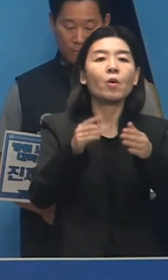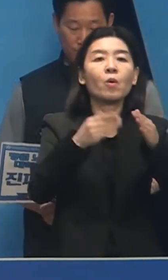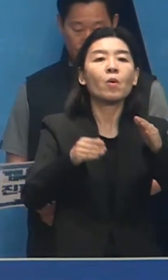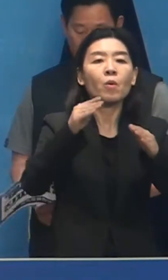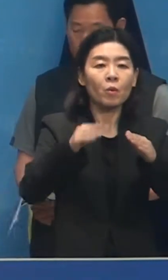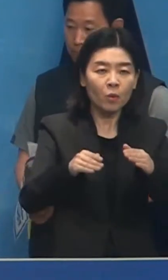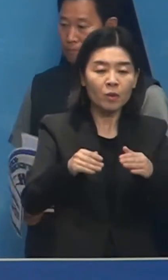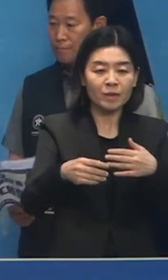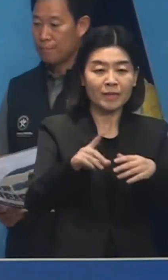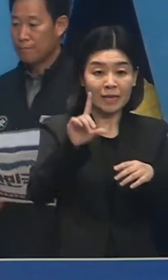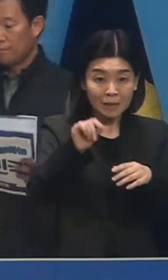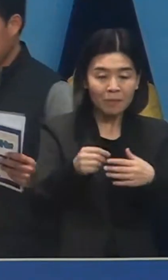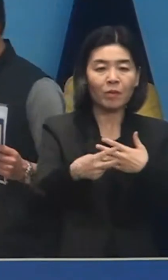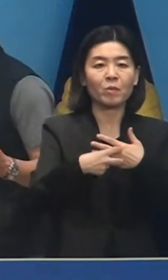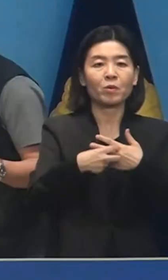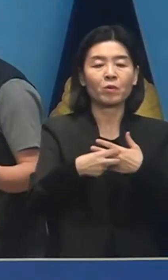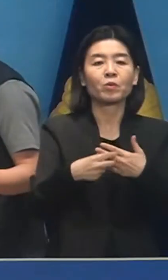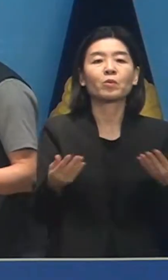노동자.